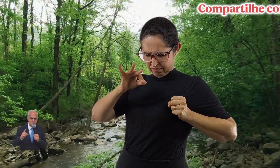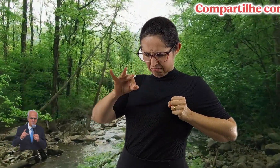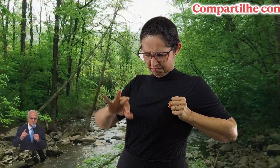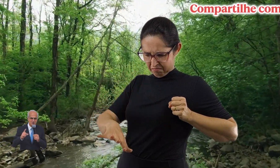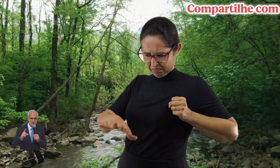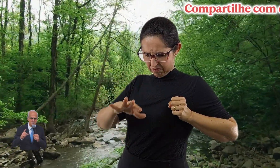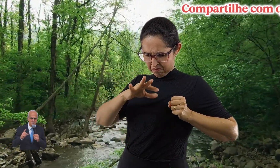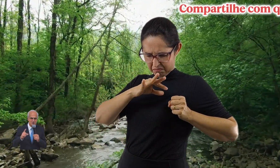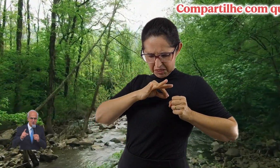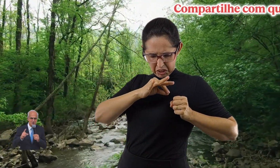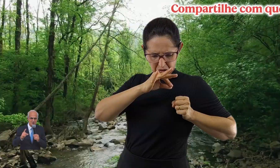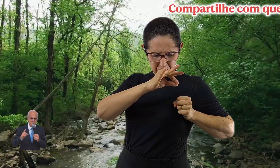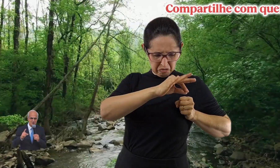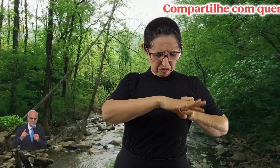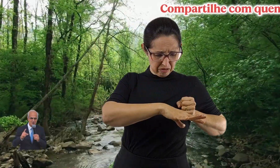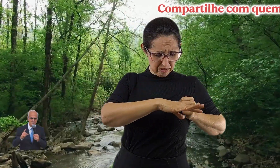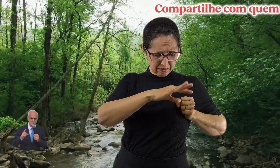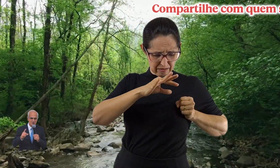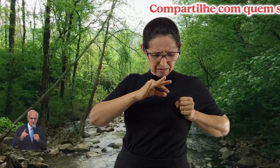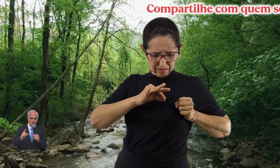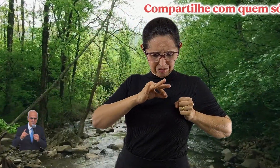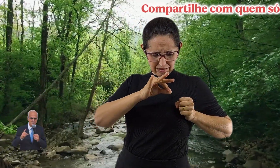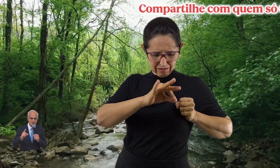liberta-me, Senhor.